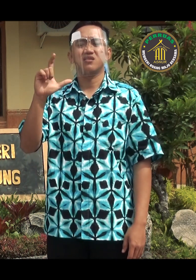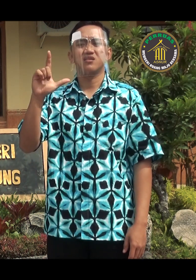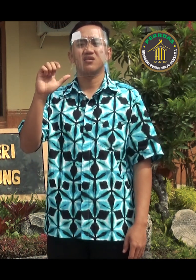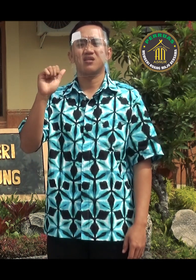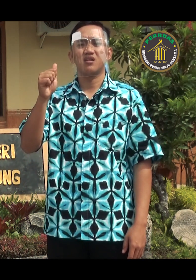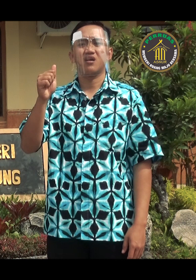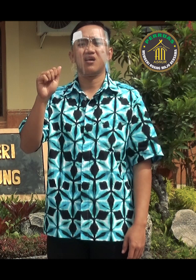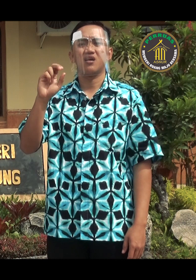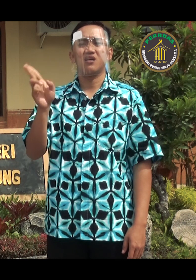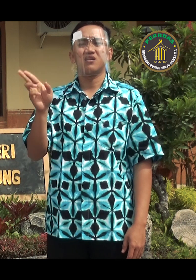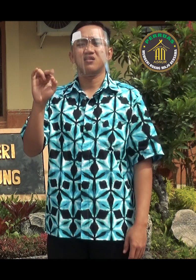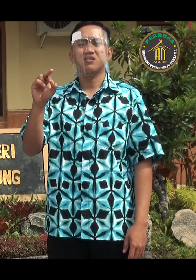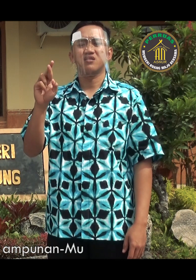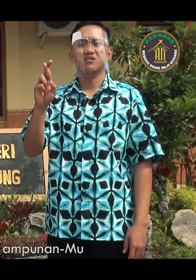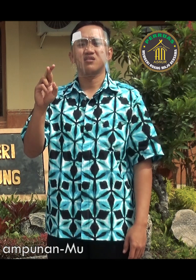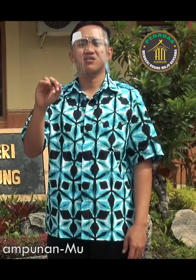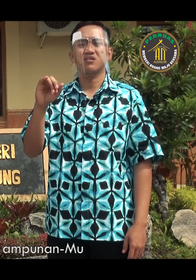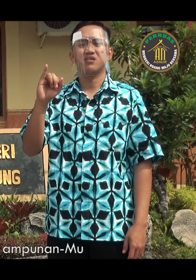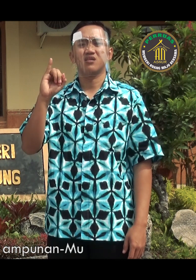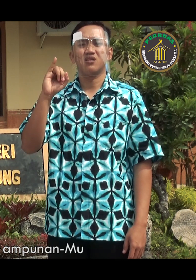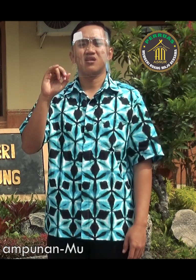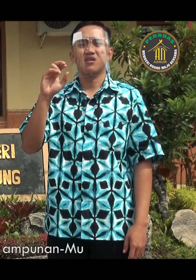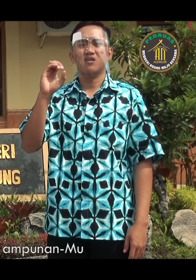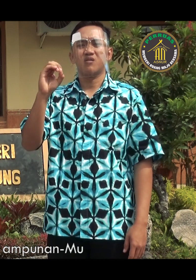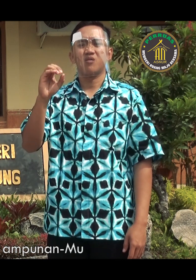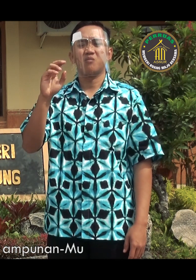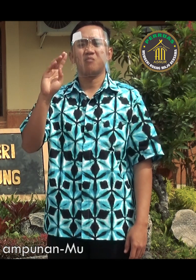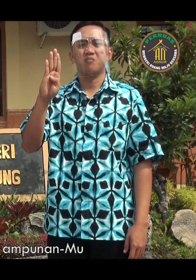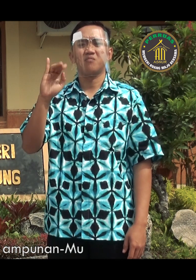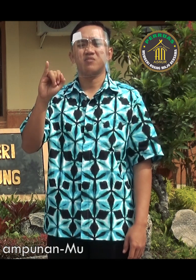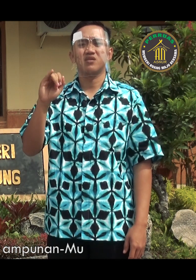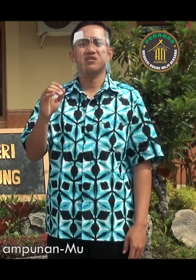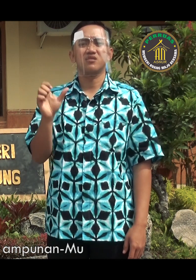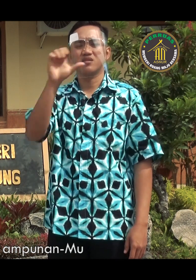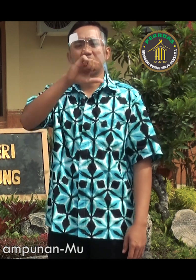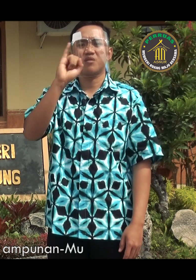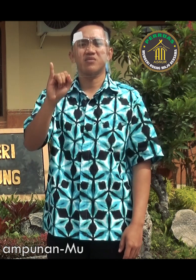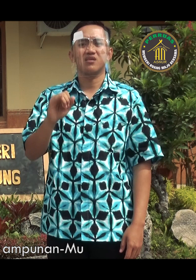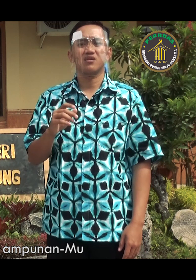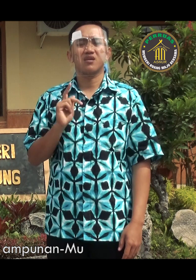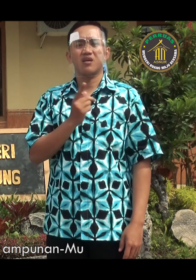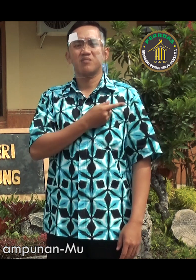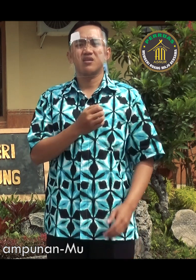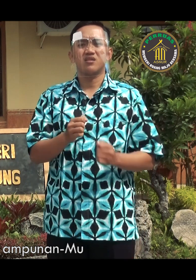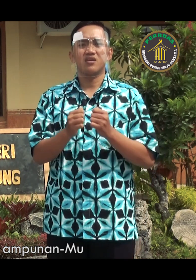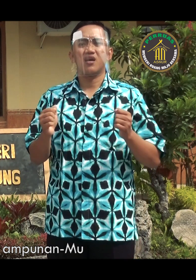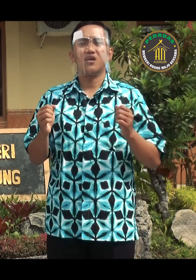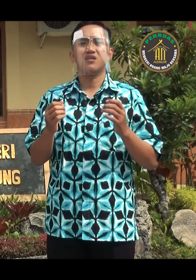ilahi Rabbi, sirami kami dengan embun